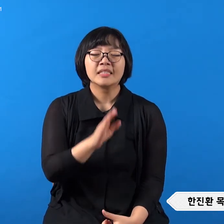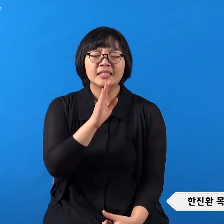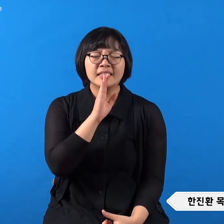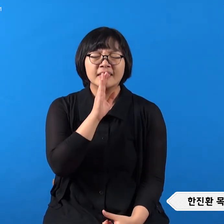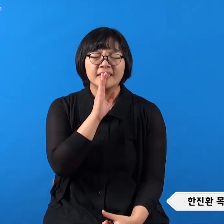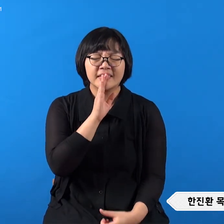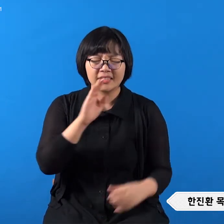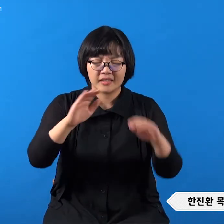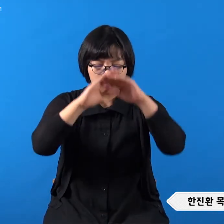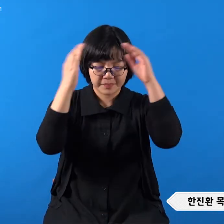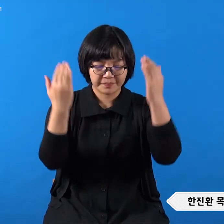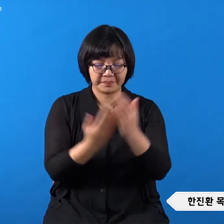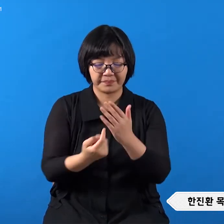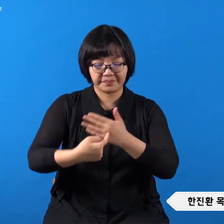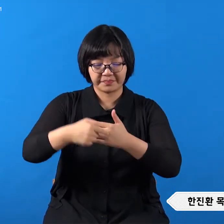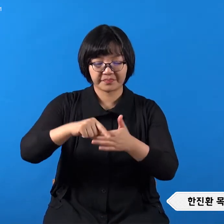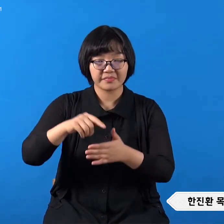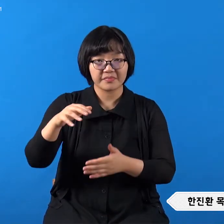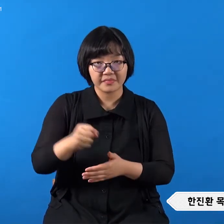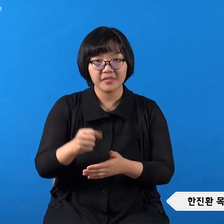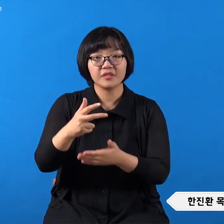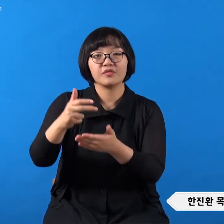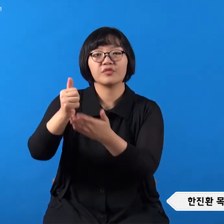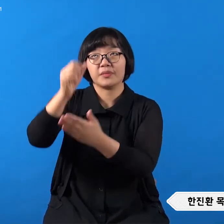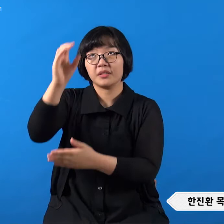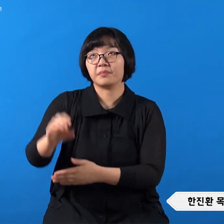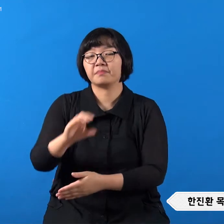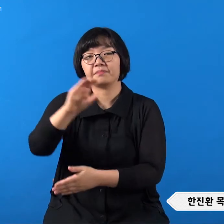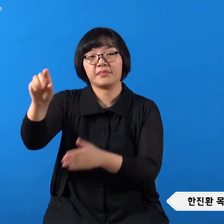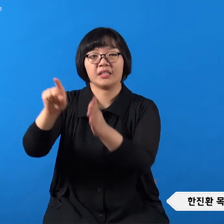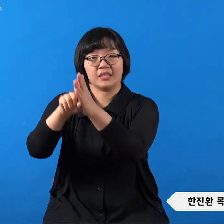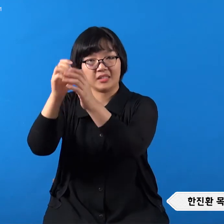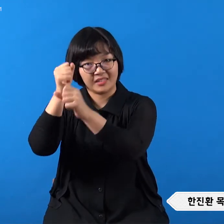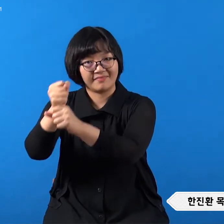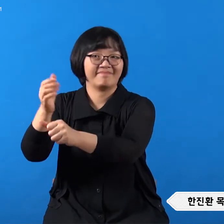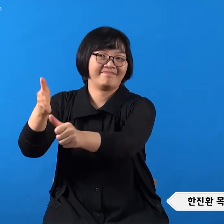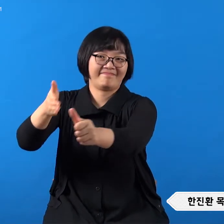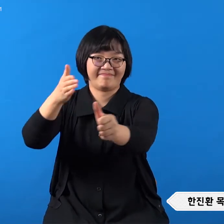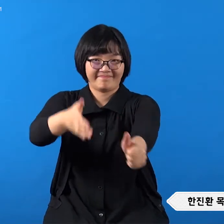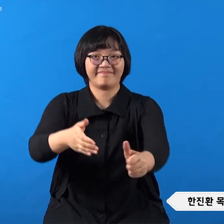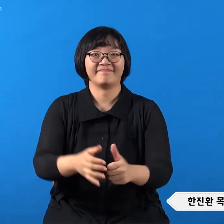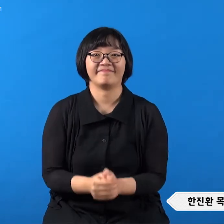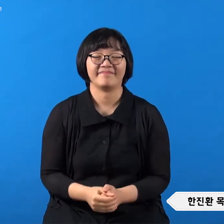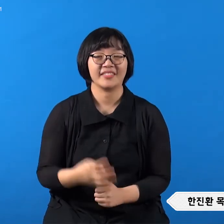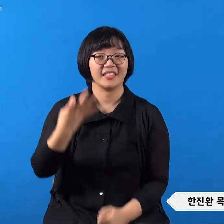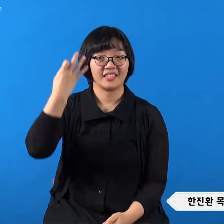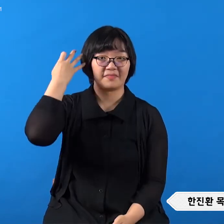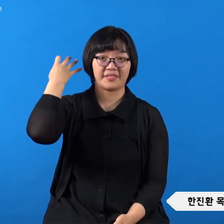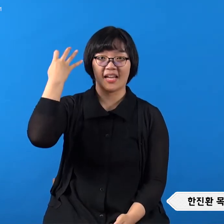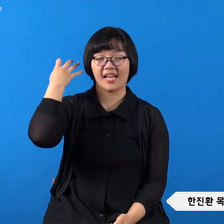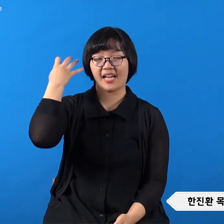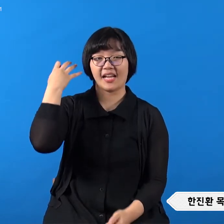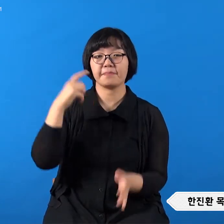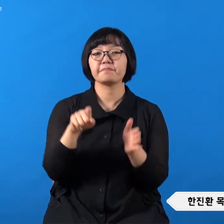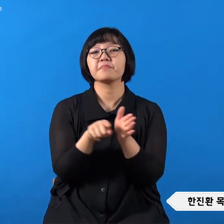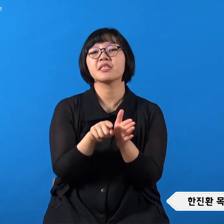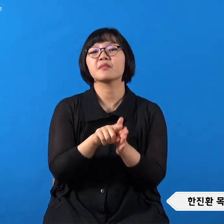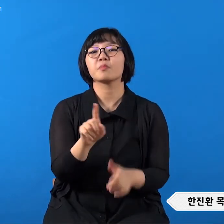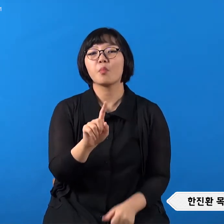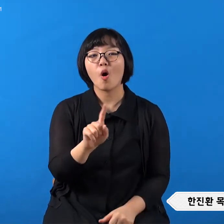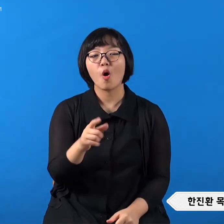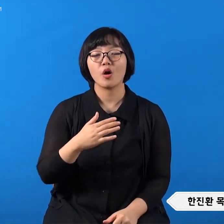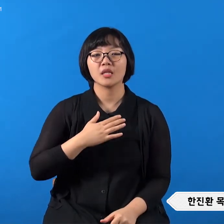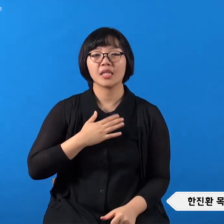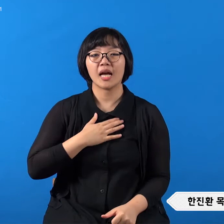전심으로 예수님 십자가만을 의지하시기를 바랍니다. 2주 전에 믿음이라는 것은 나 자신을 완전히